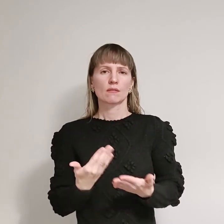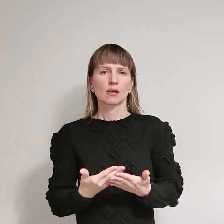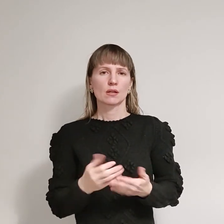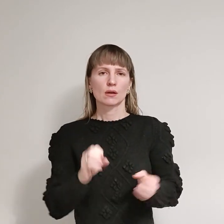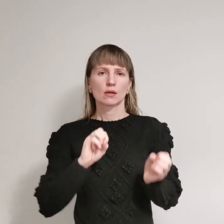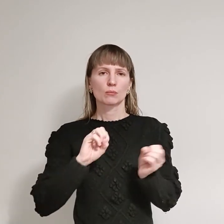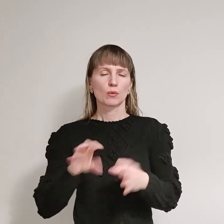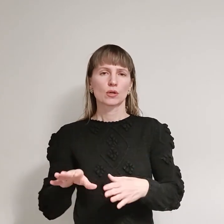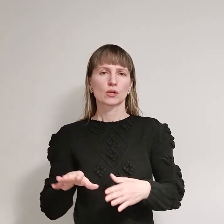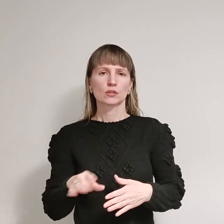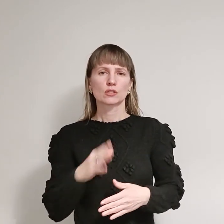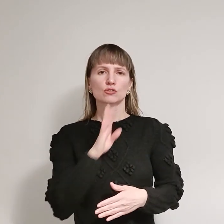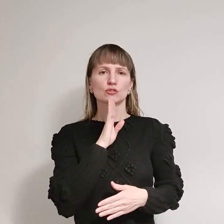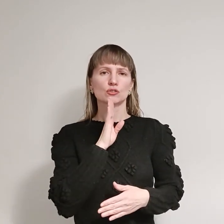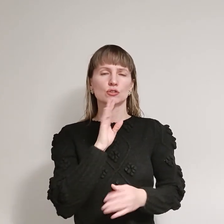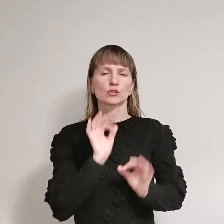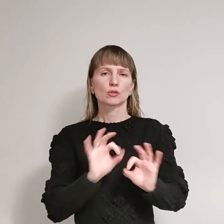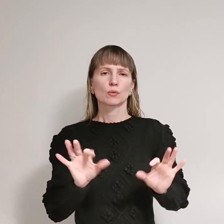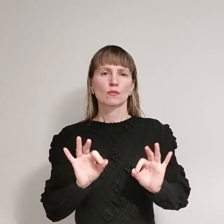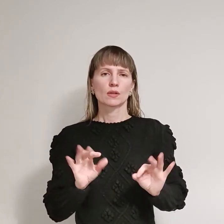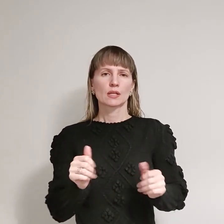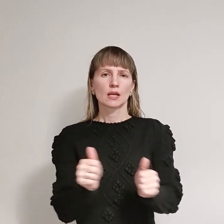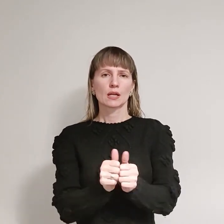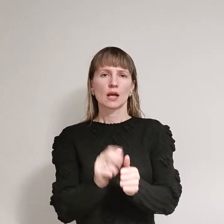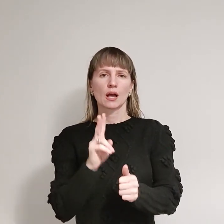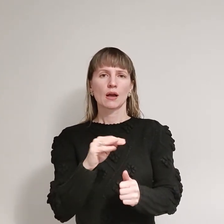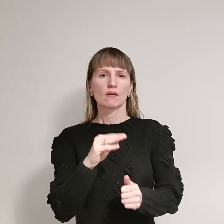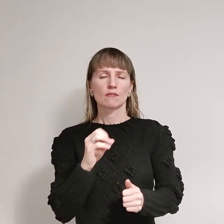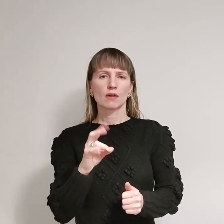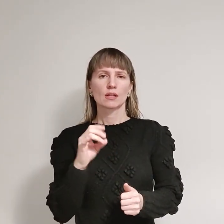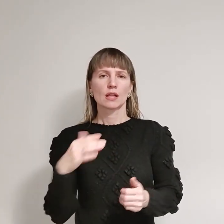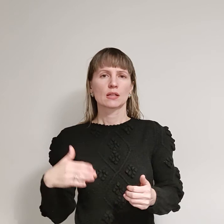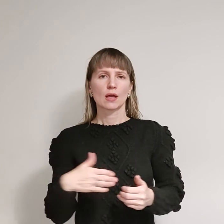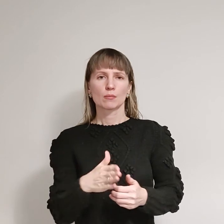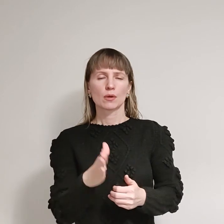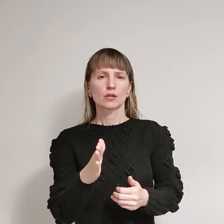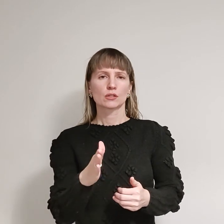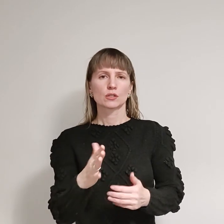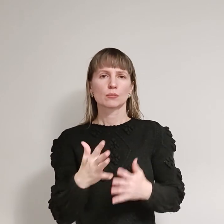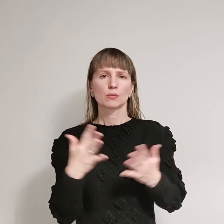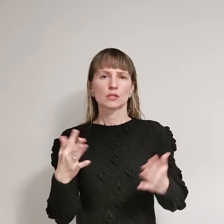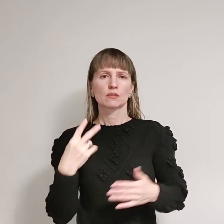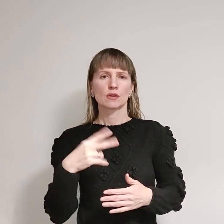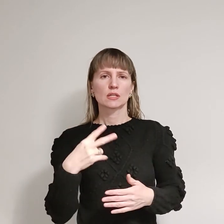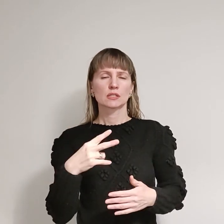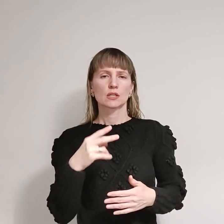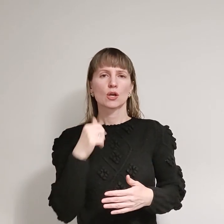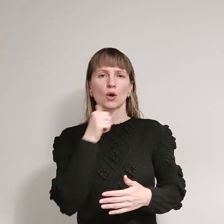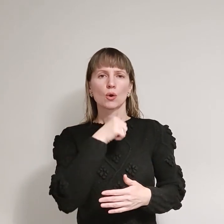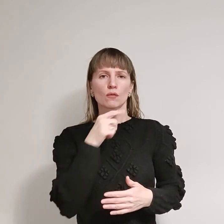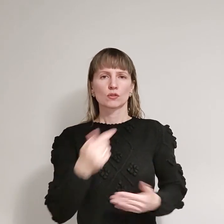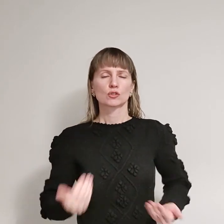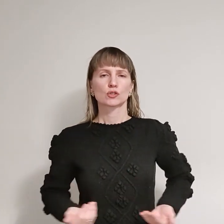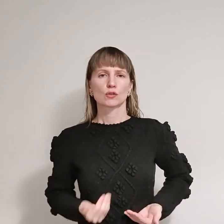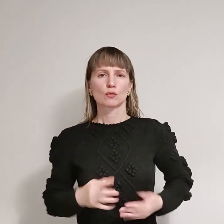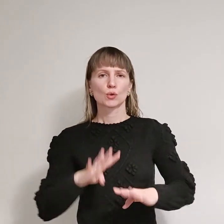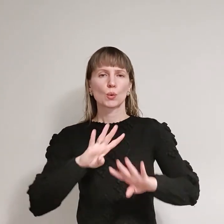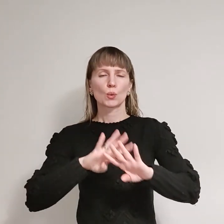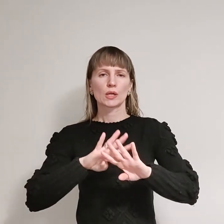покинули. Жінка розповідає, біля кафе на набережній магістралі більше 20 років вони живуть у клітці.